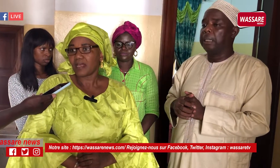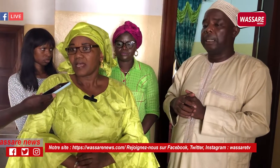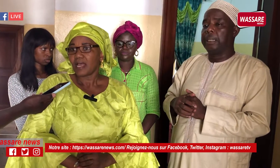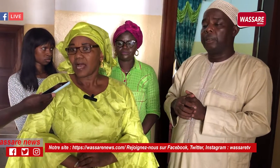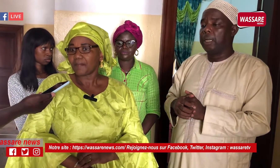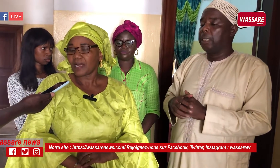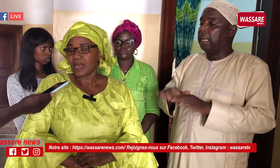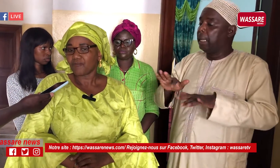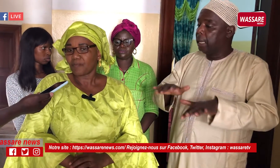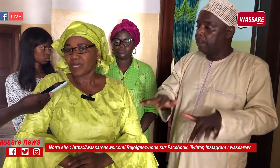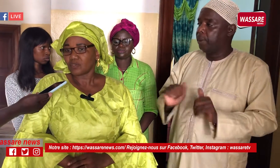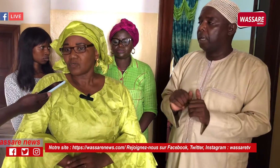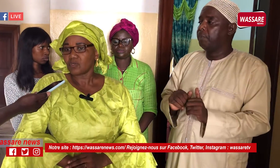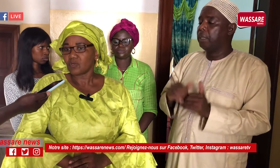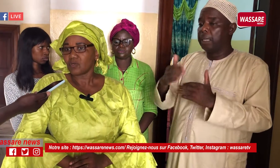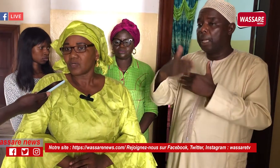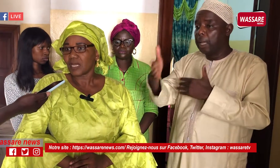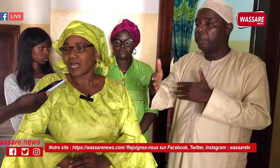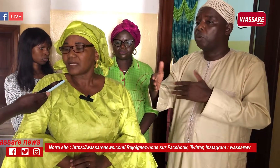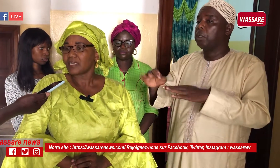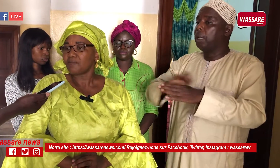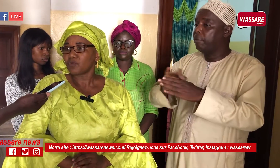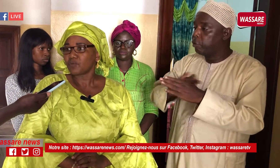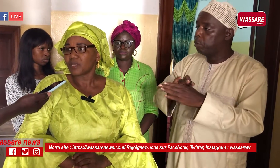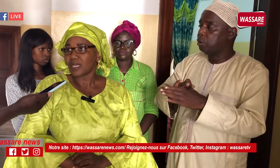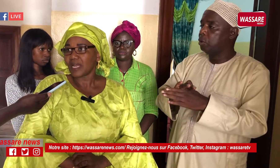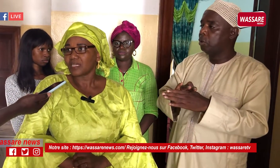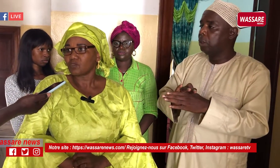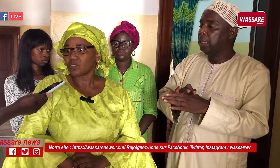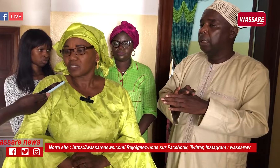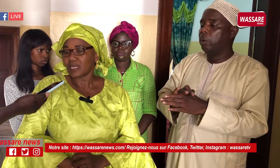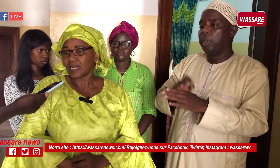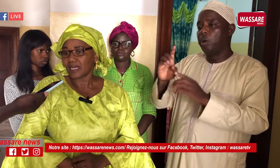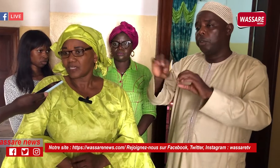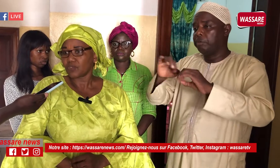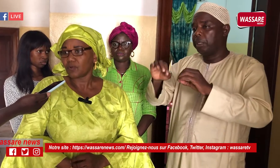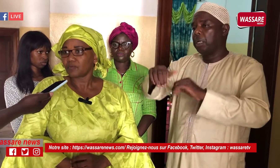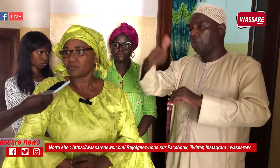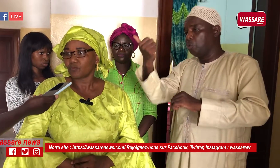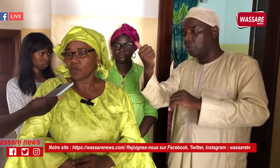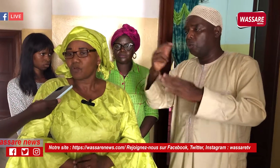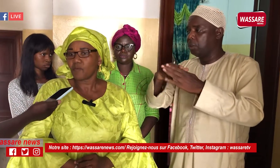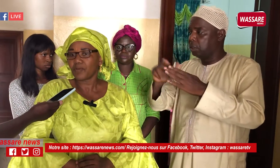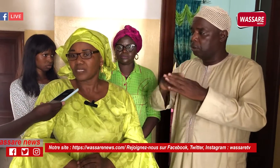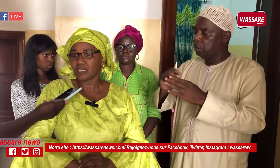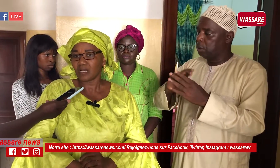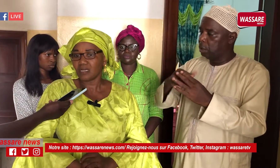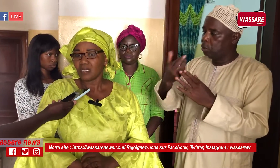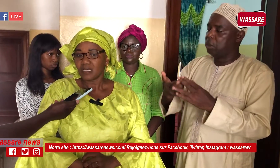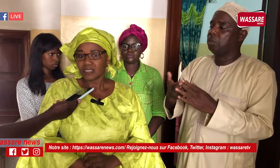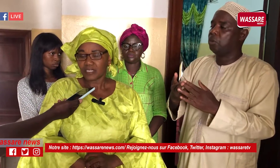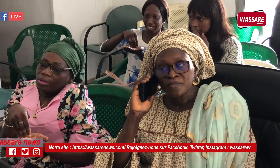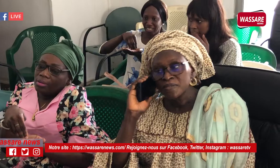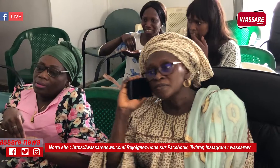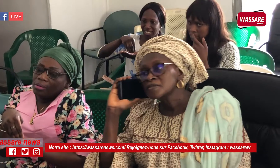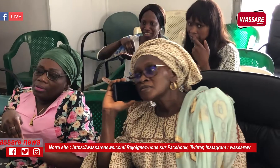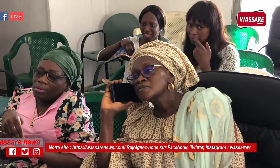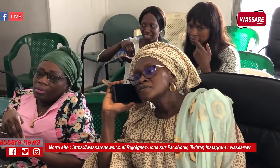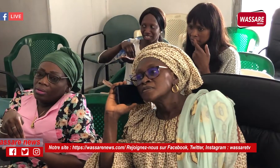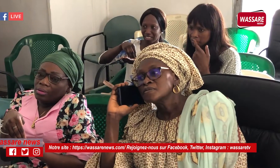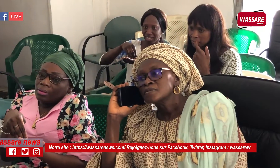en braille. Après la formation, elle a été démultipliée dans les régions. Donc, on peut dire que c'est